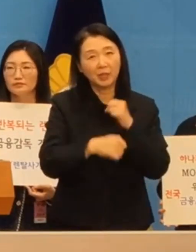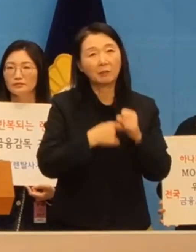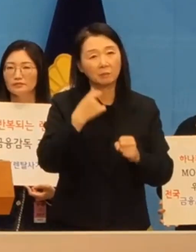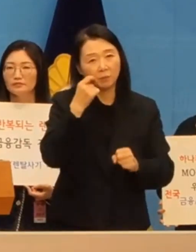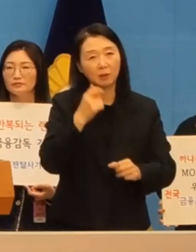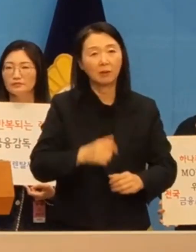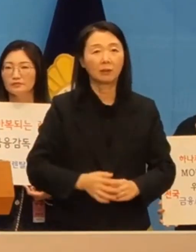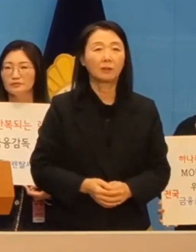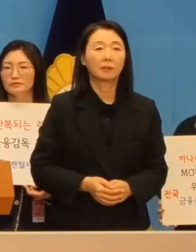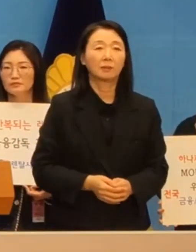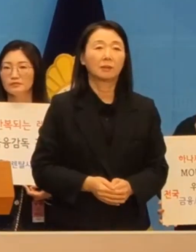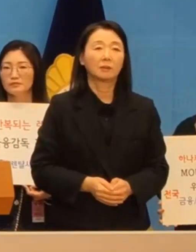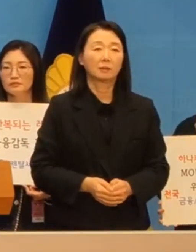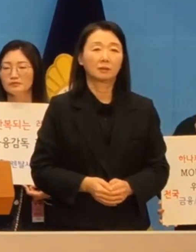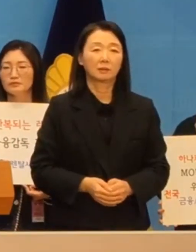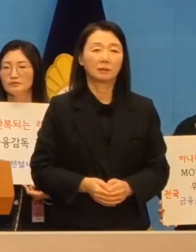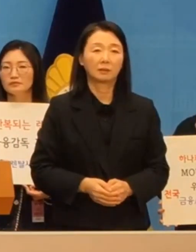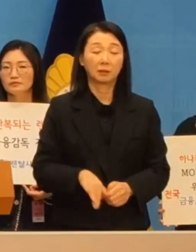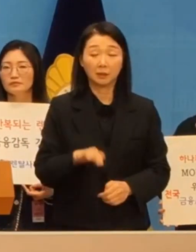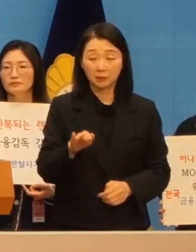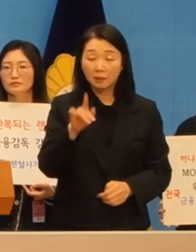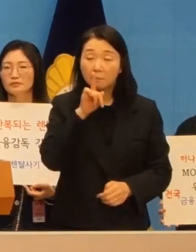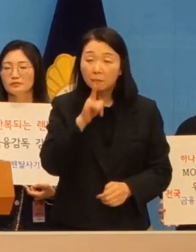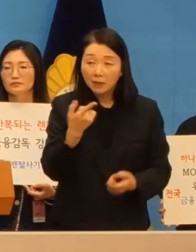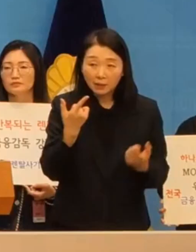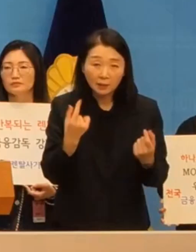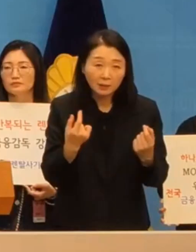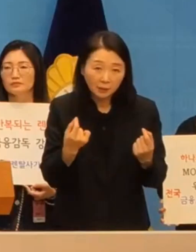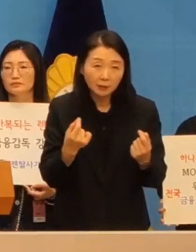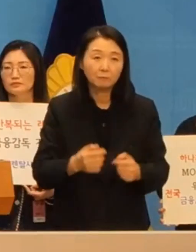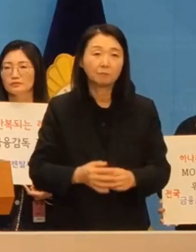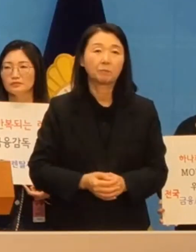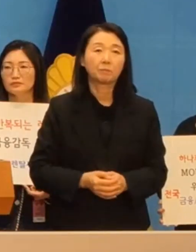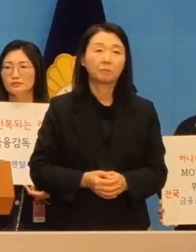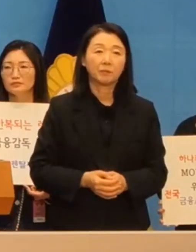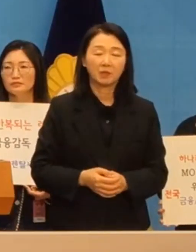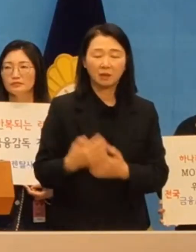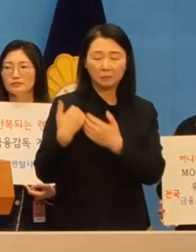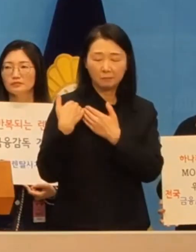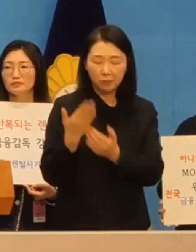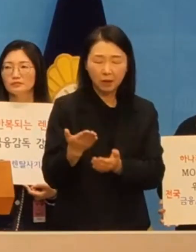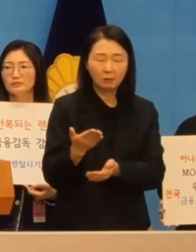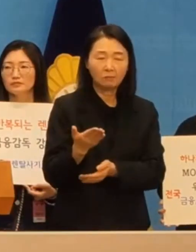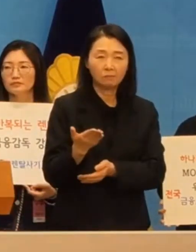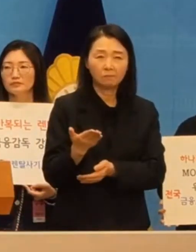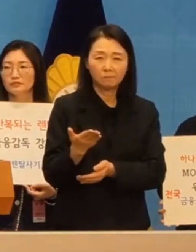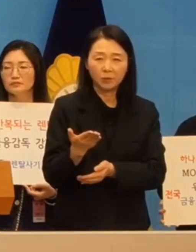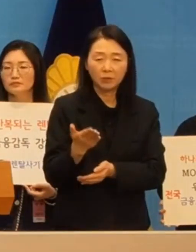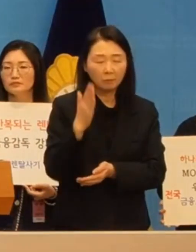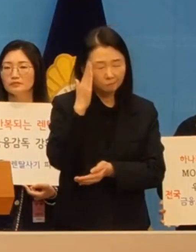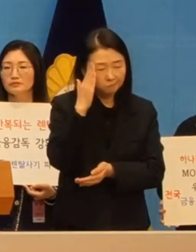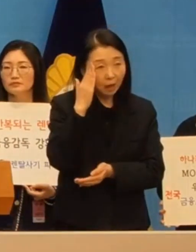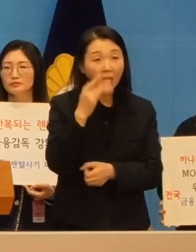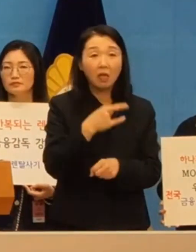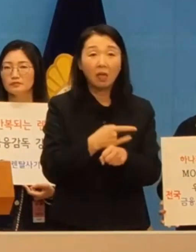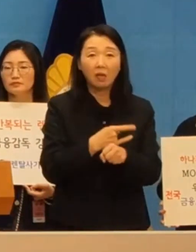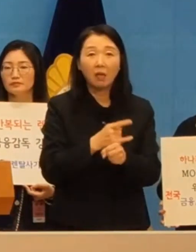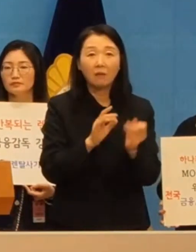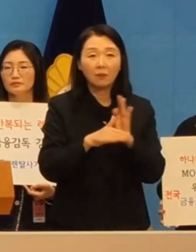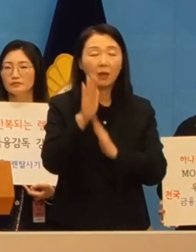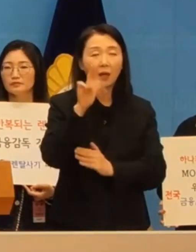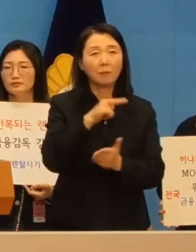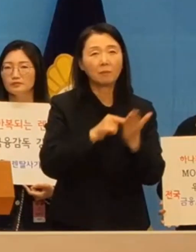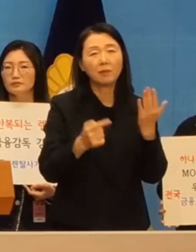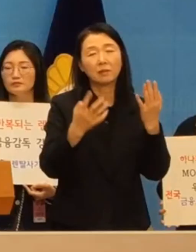없습니다. 아울러 이러한 주장에 대해 방치하고 묵인한다면 앞으로도 더 많은